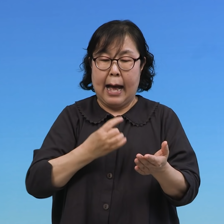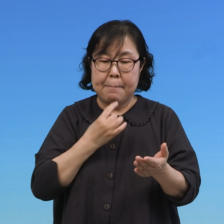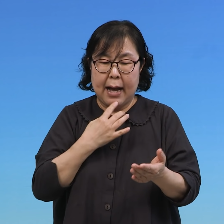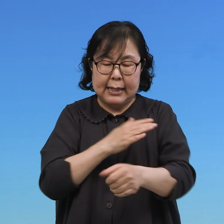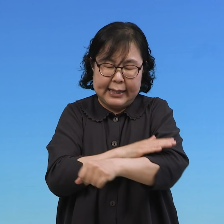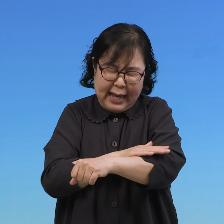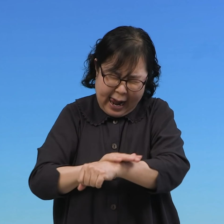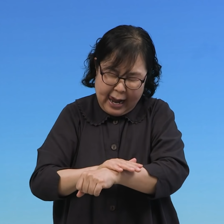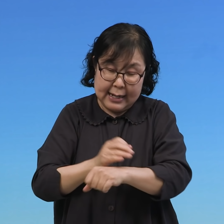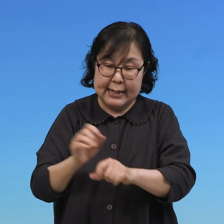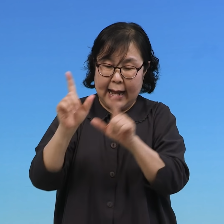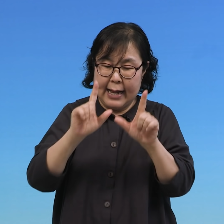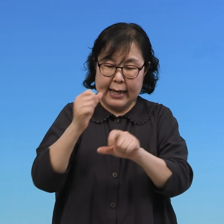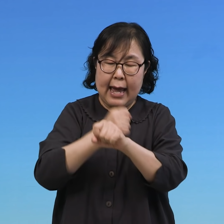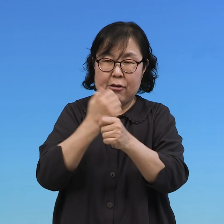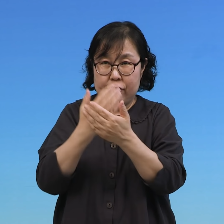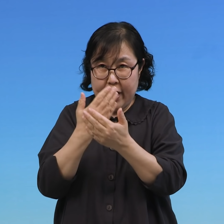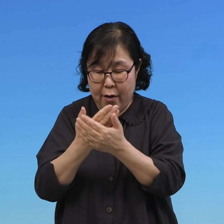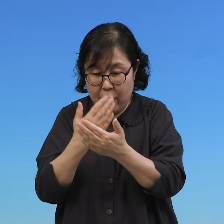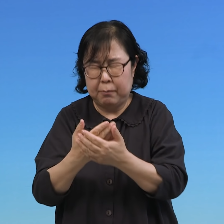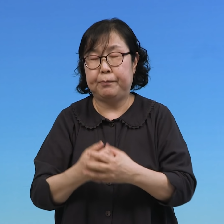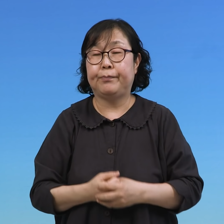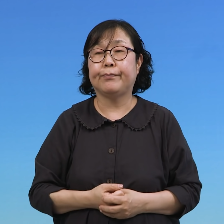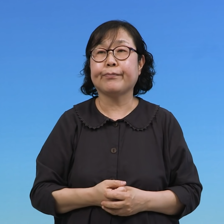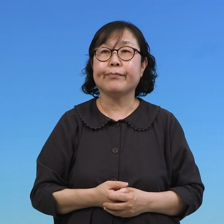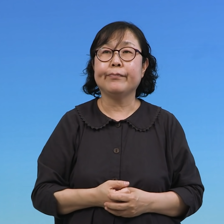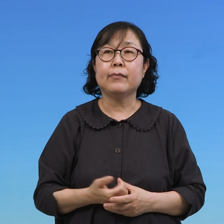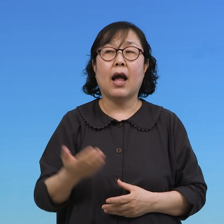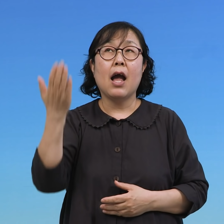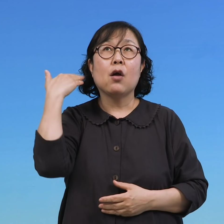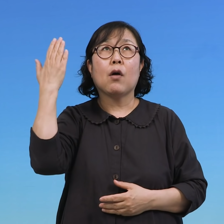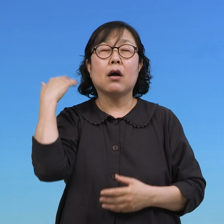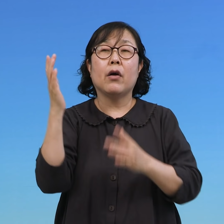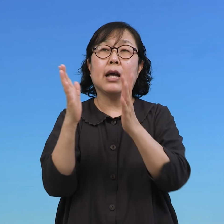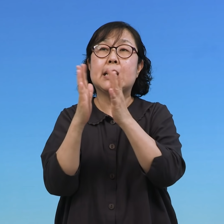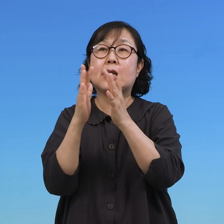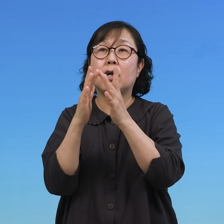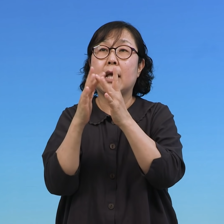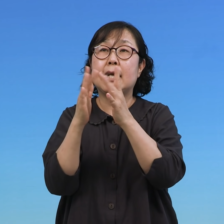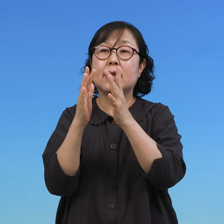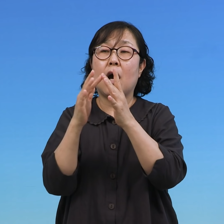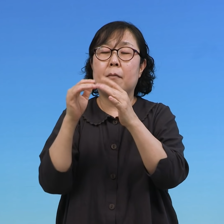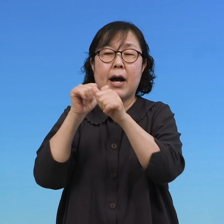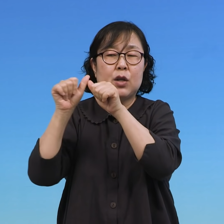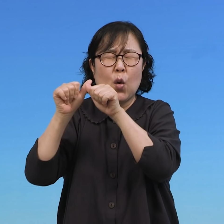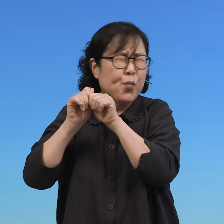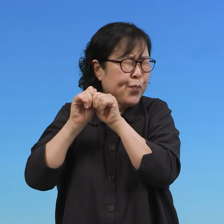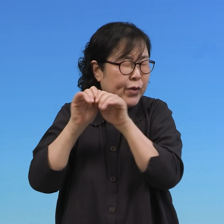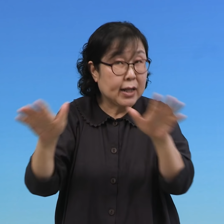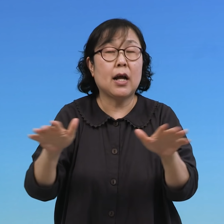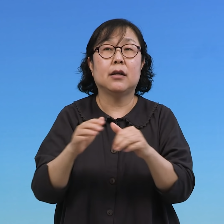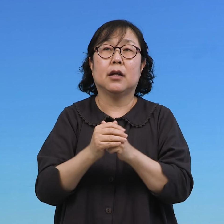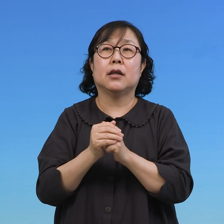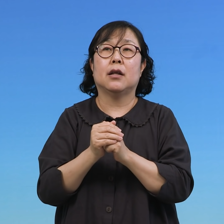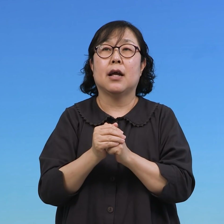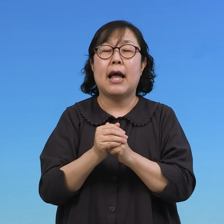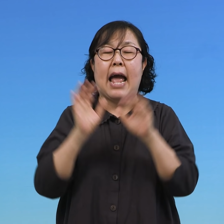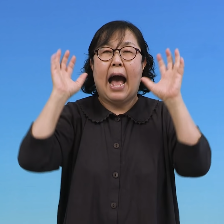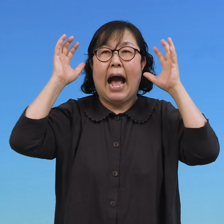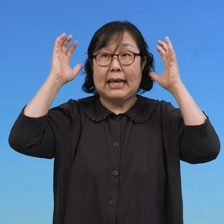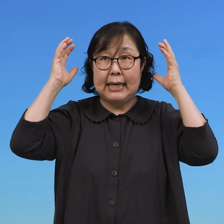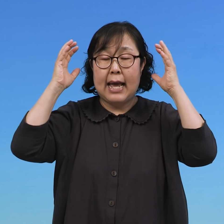이거는요 이제 그 저자가 이게 한때 그 인터넷에 떠돌던 어린아이의 이게 그